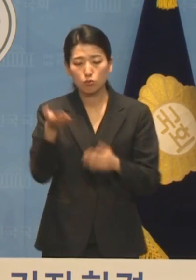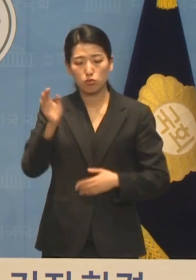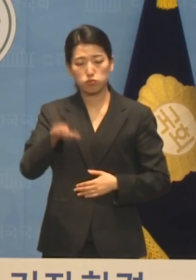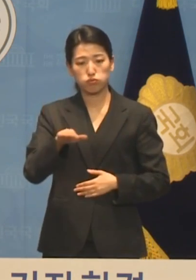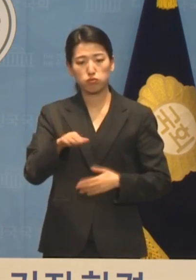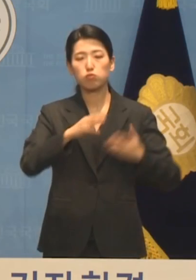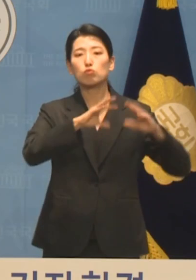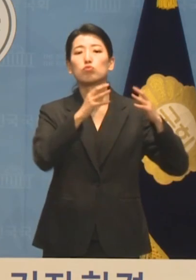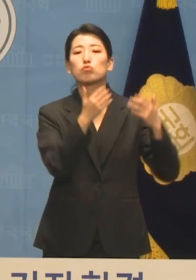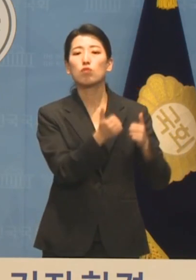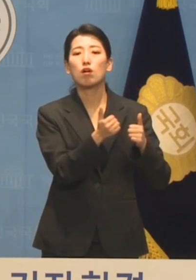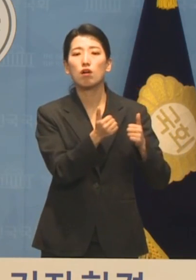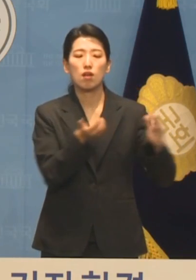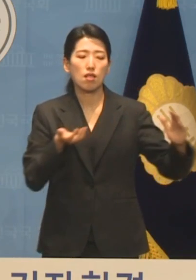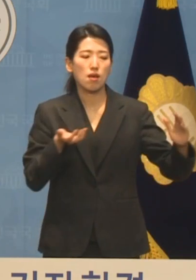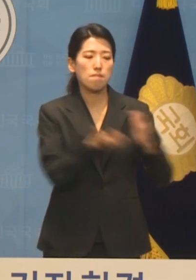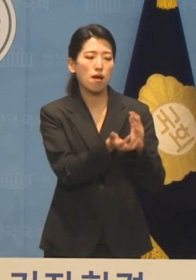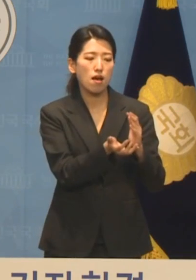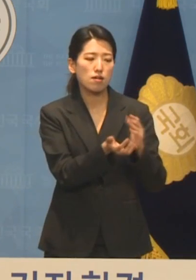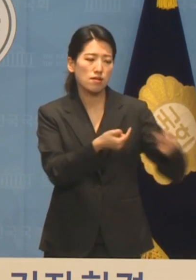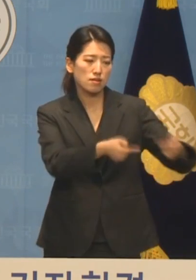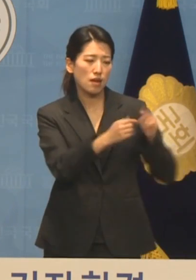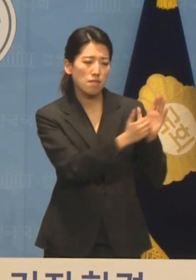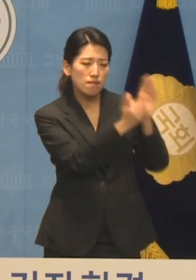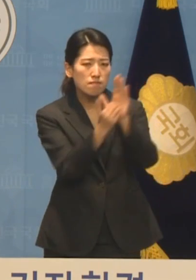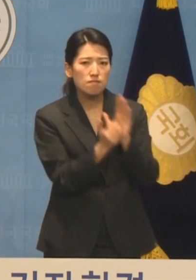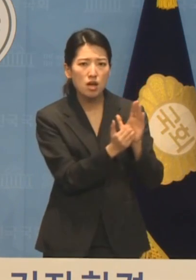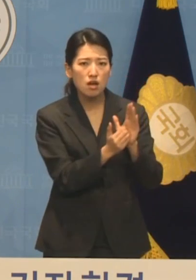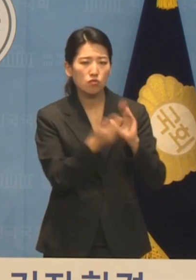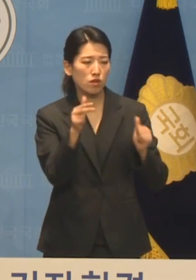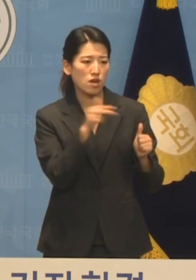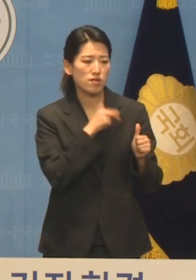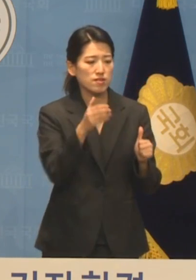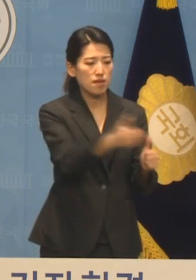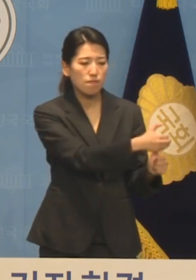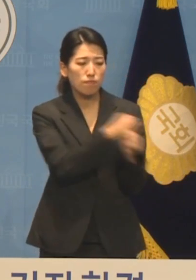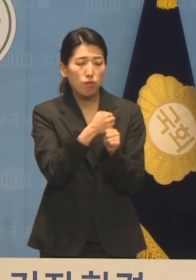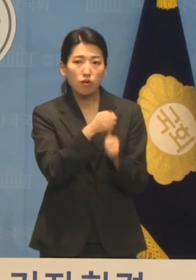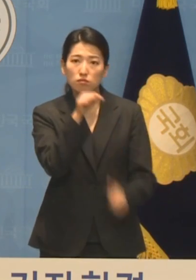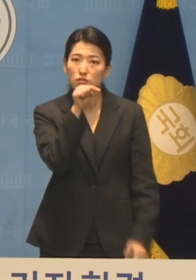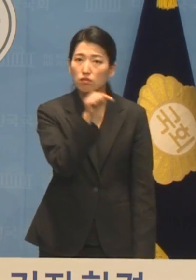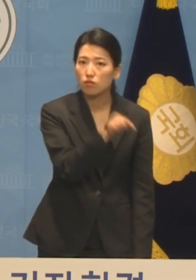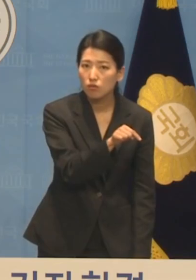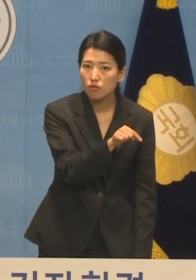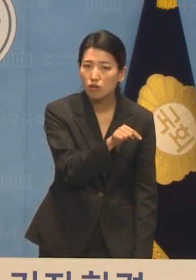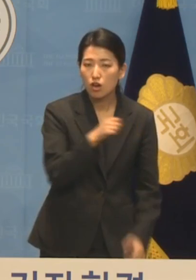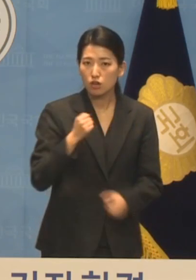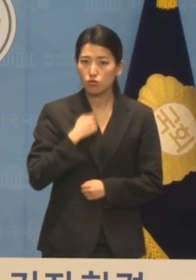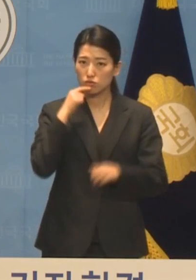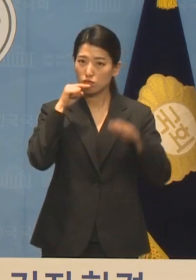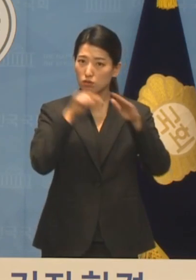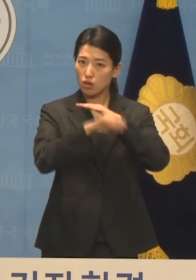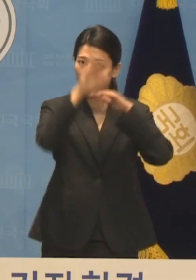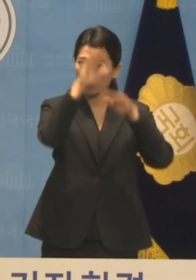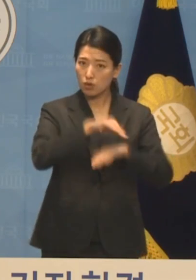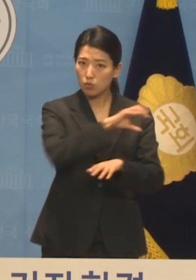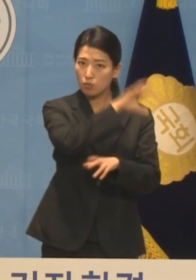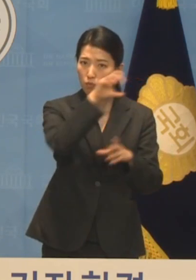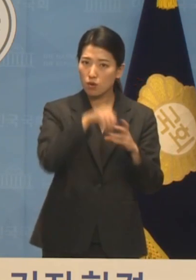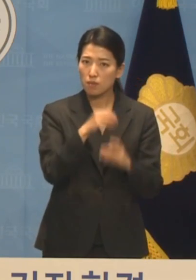국회 출입 봉쇄 행위, 정치인 체포 시도 행위 등 모두가 비상계엄의 한 내용에 불과한 것이